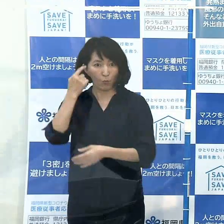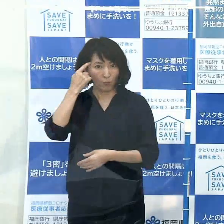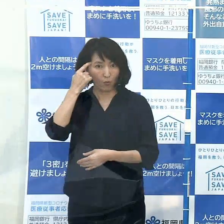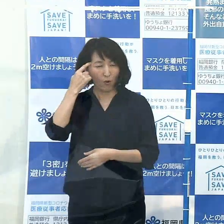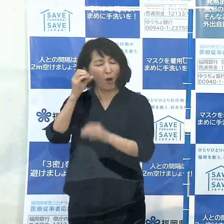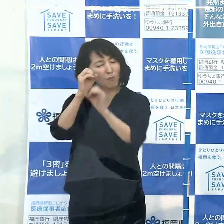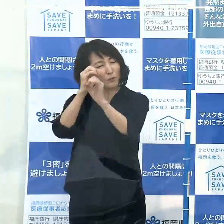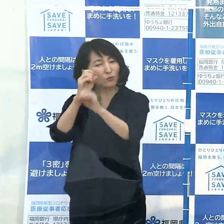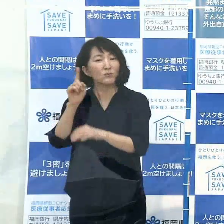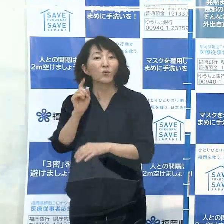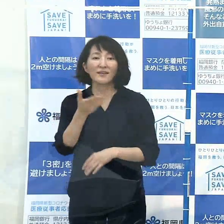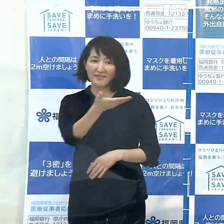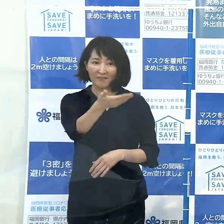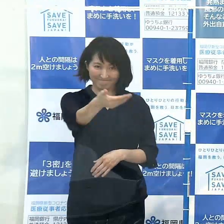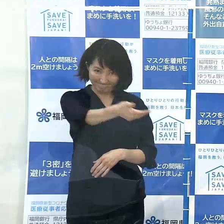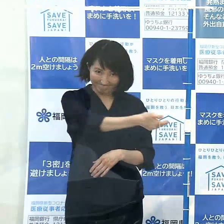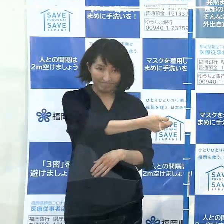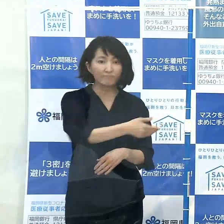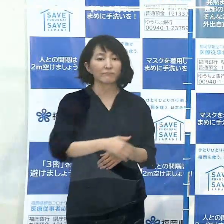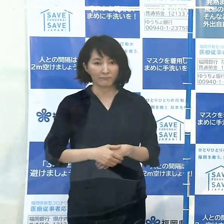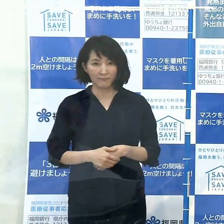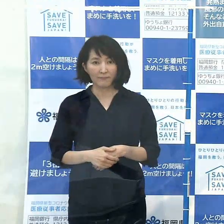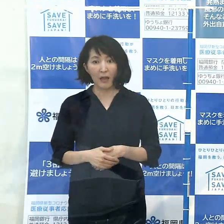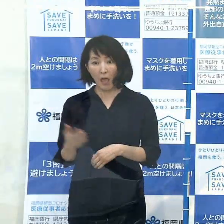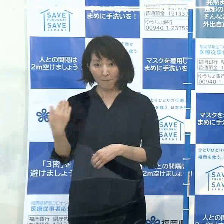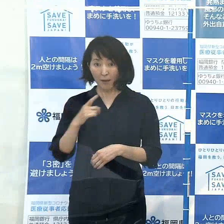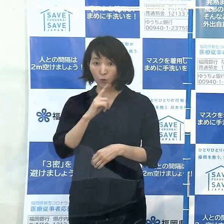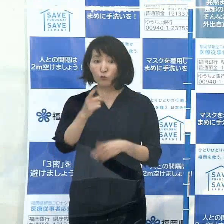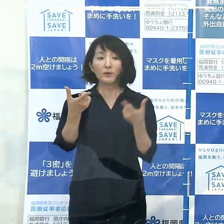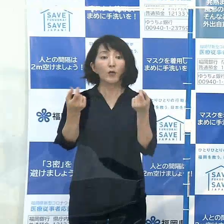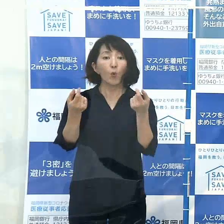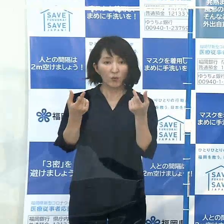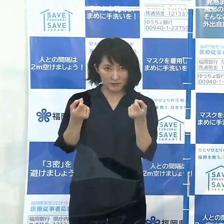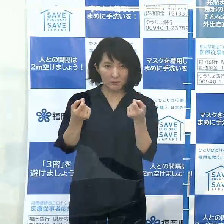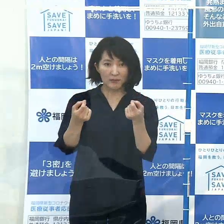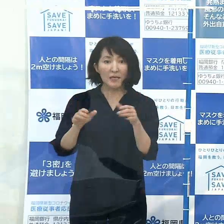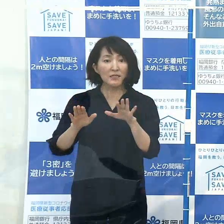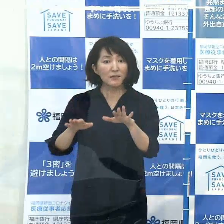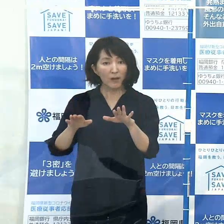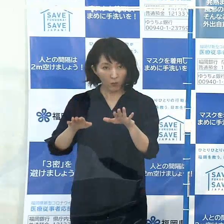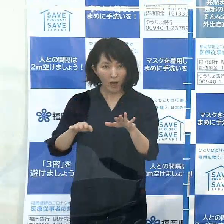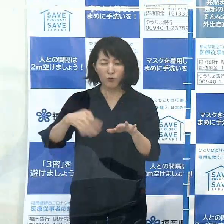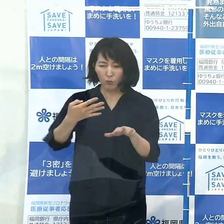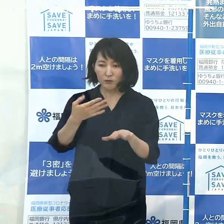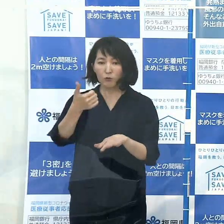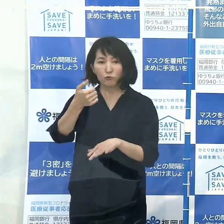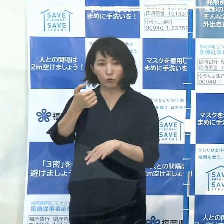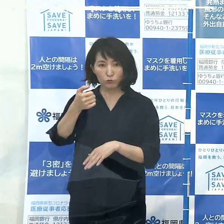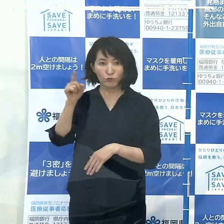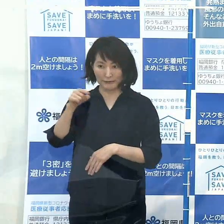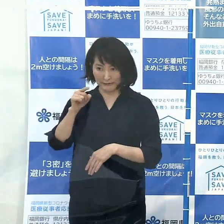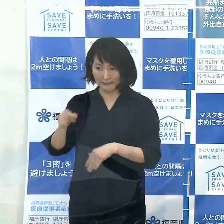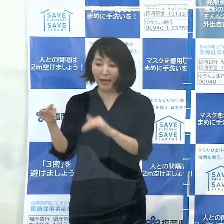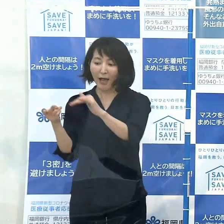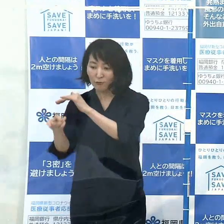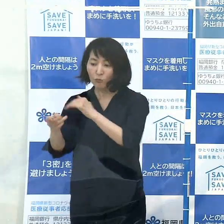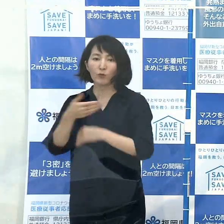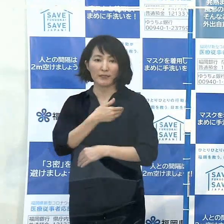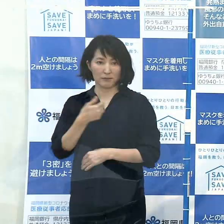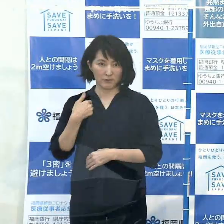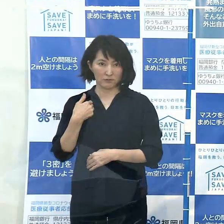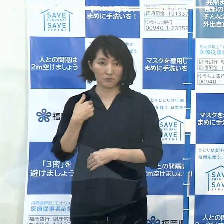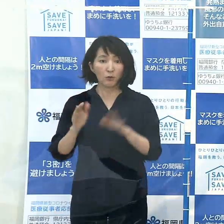入れない状況になると思うんですけど、確保の見通しっていうのはどうですか？ 前も言いましたように今1施設455に入れるようになっておりますが、状況を見ながら